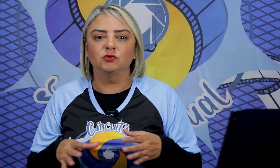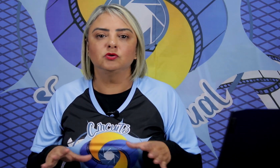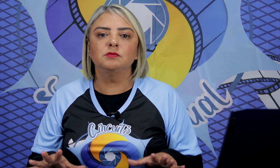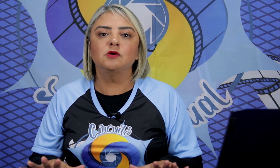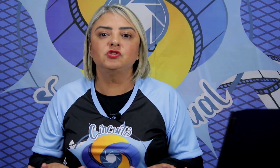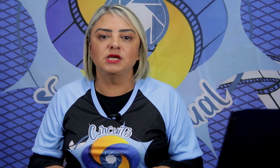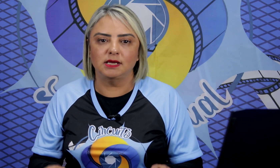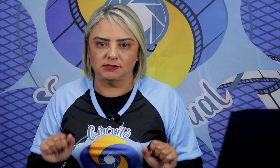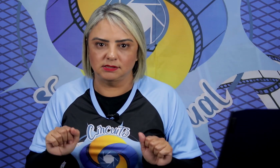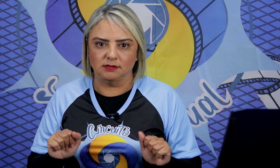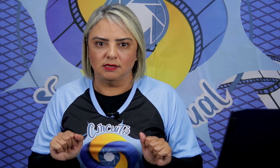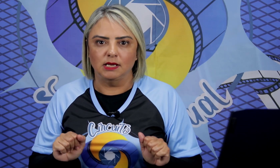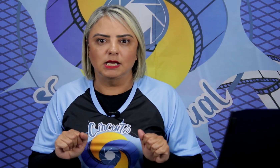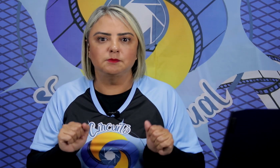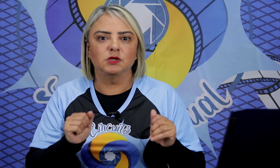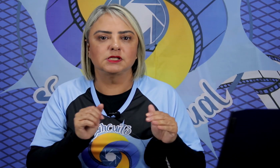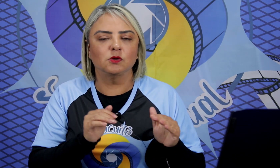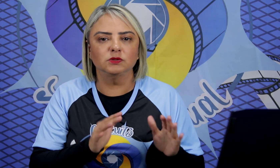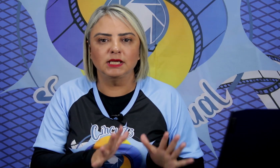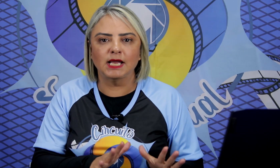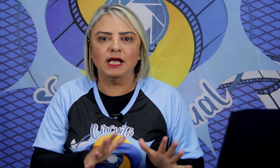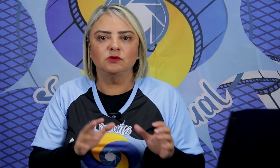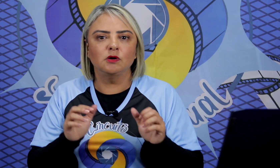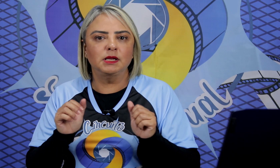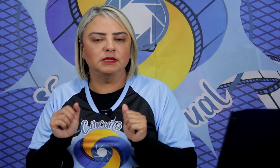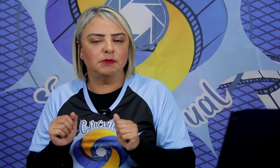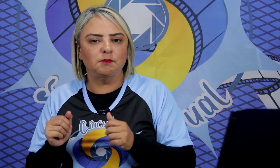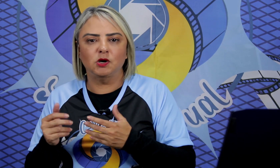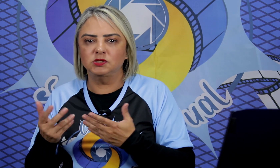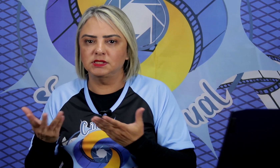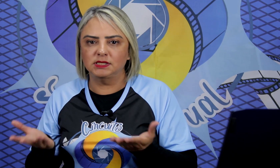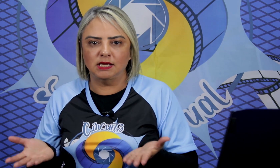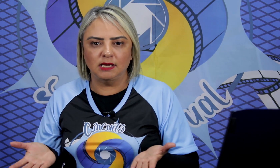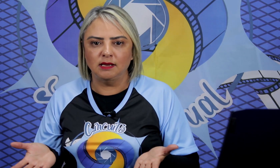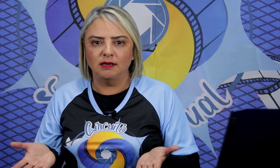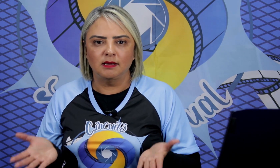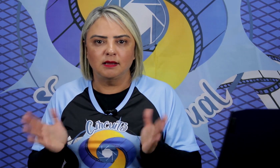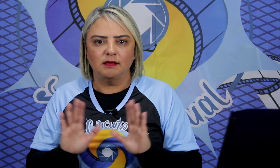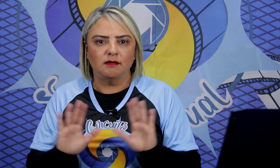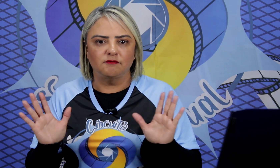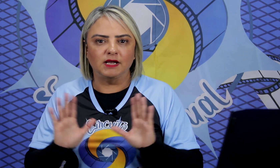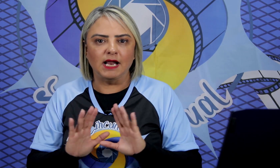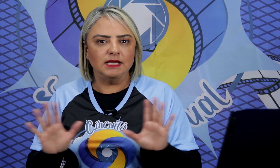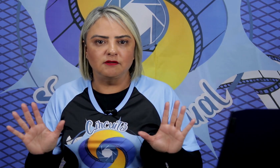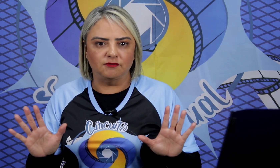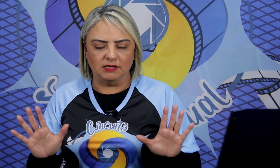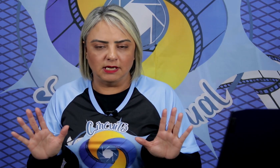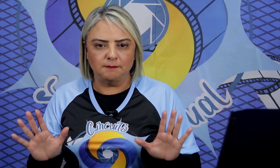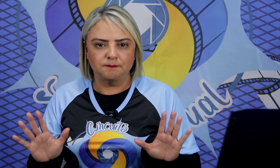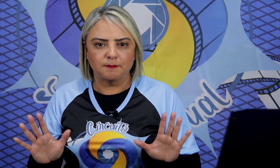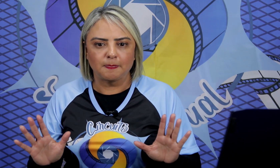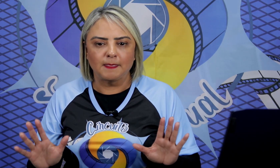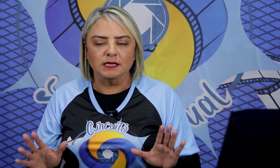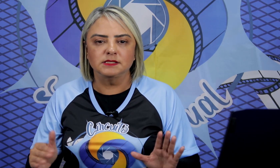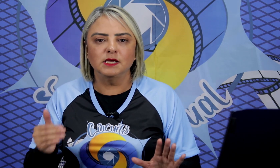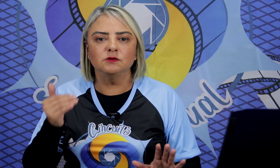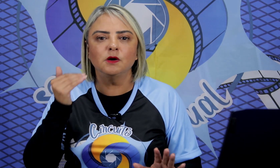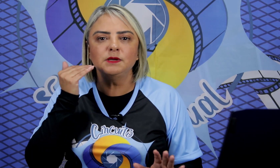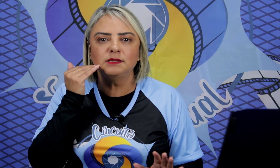numa audiência, ele pode ser condenado, como ele também pode ficar livre, né? Se eu não entendo